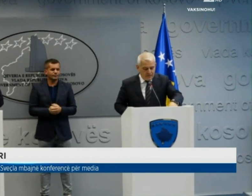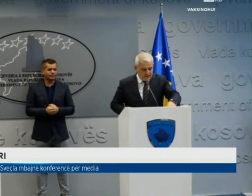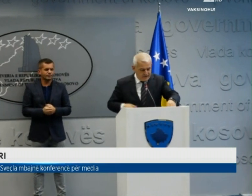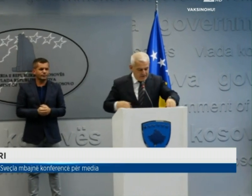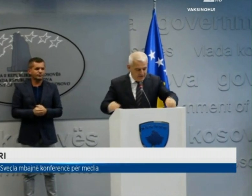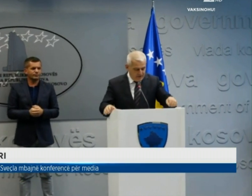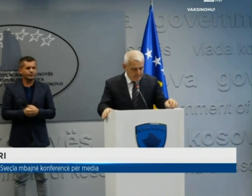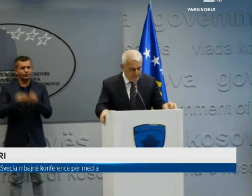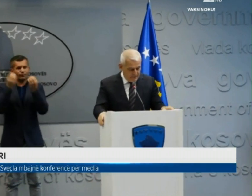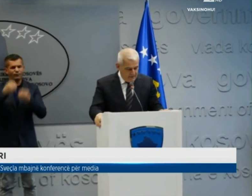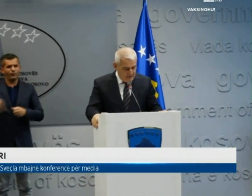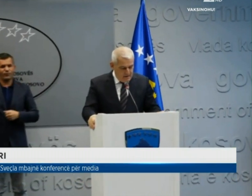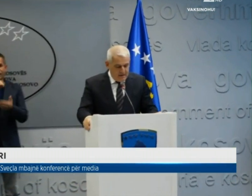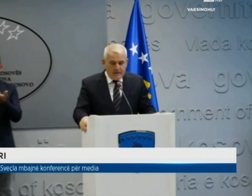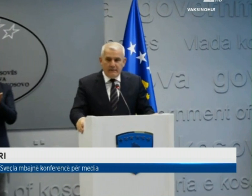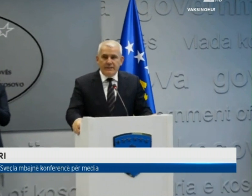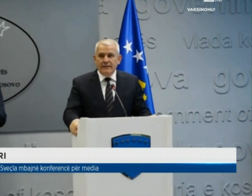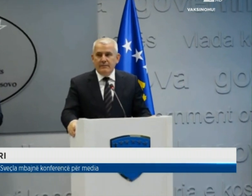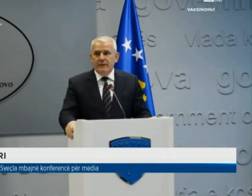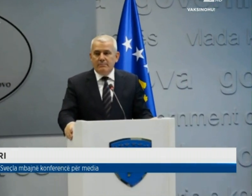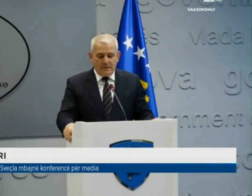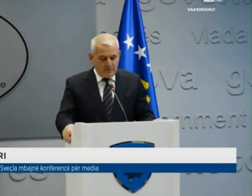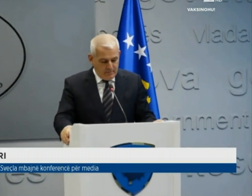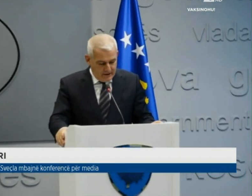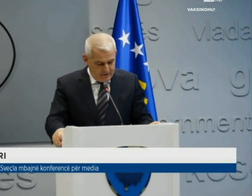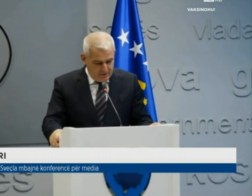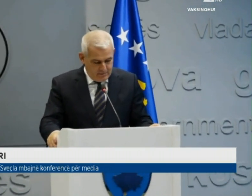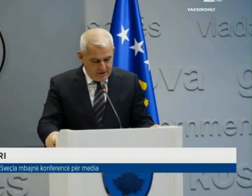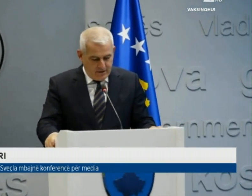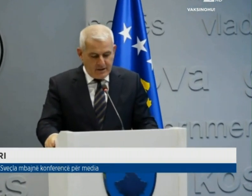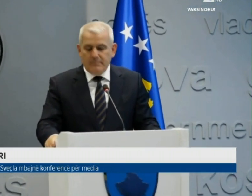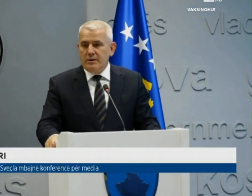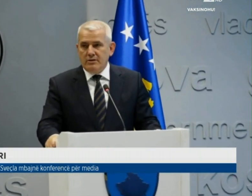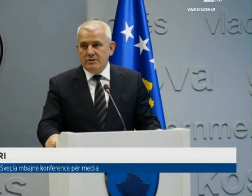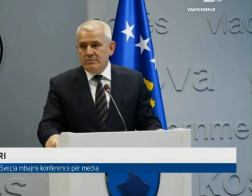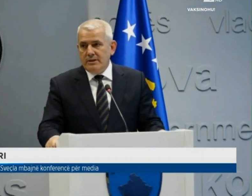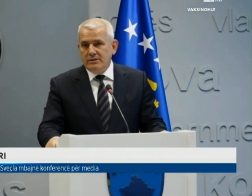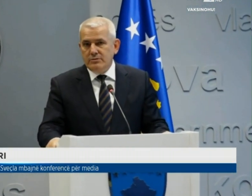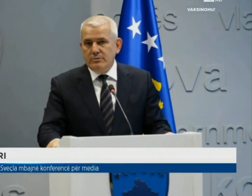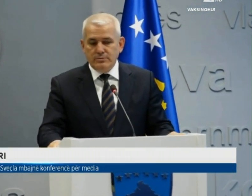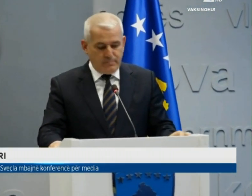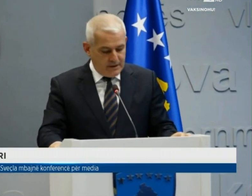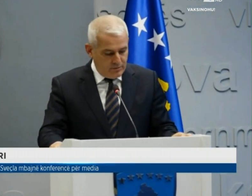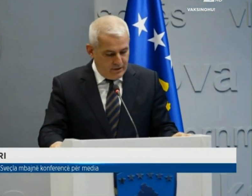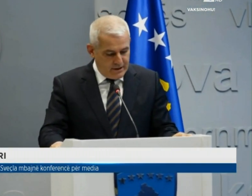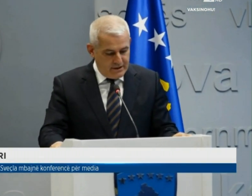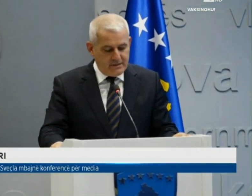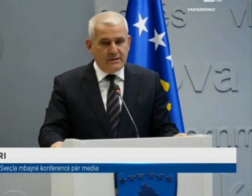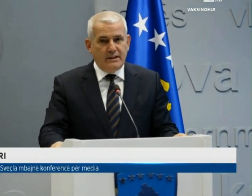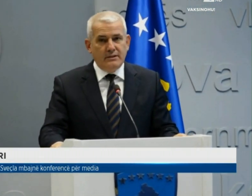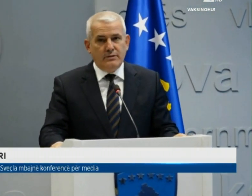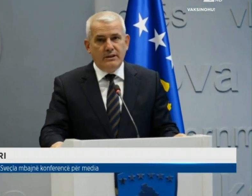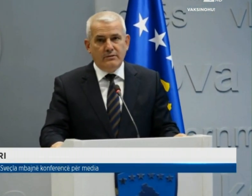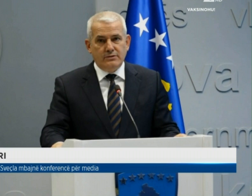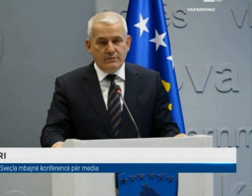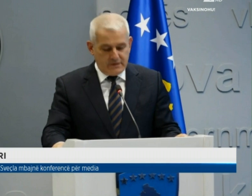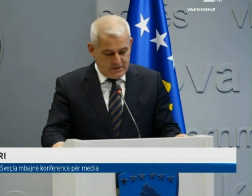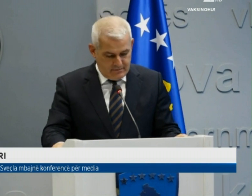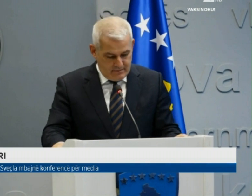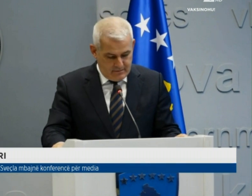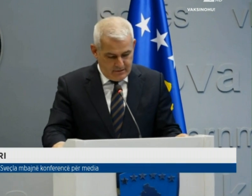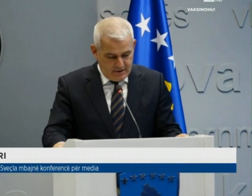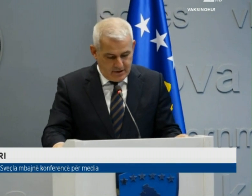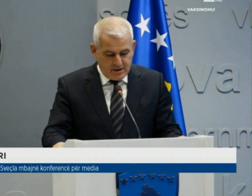Të ndëruar gazetar, vendimi për të pajisur me targat përkohshme është duke u zbatuar në tërë territorin e